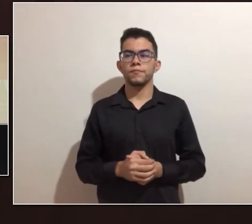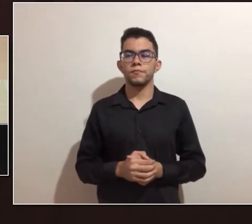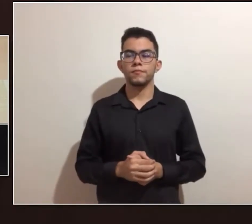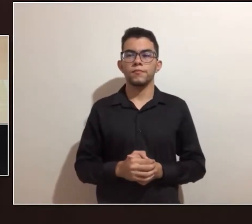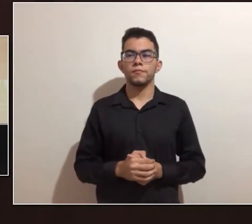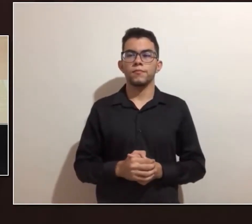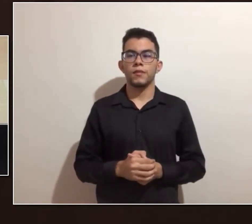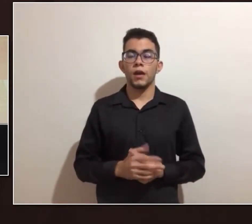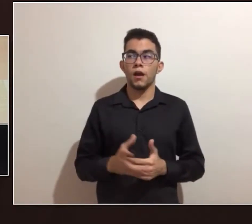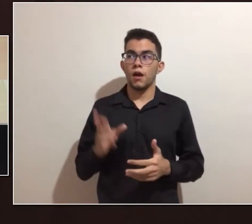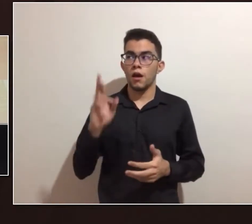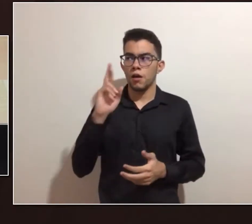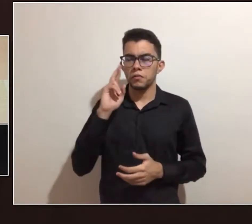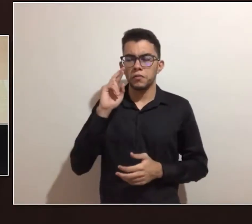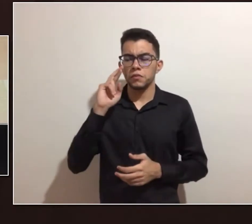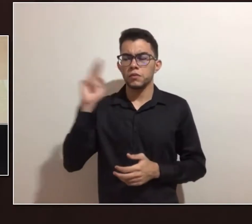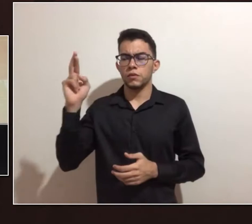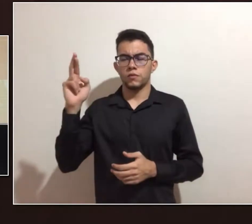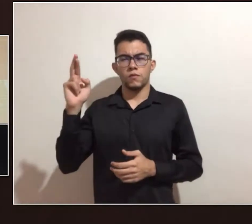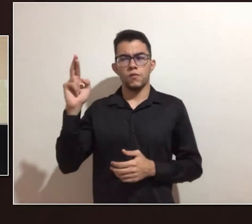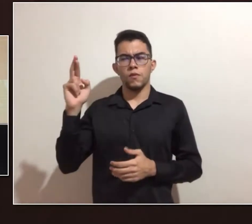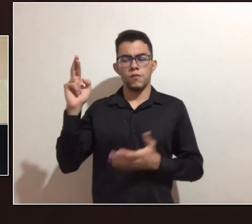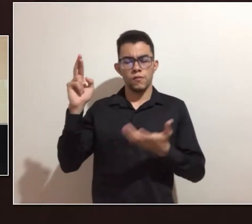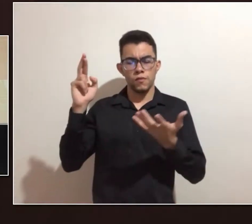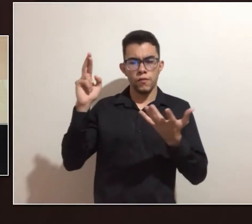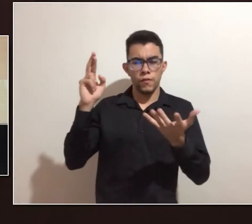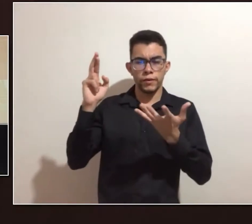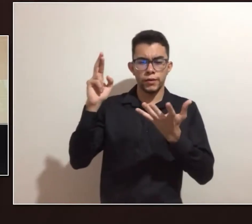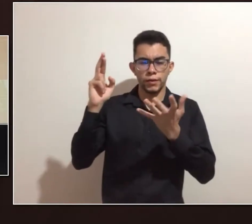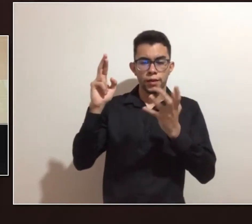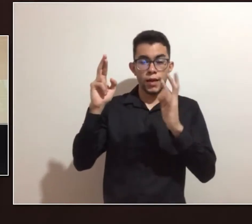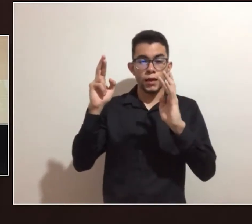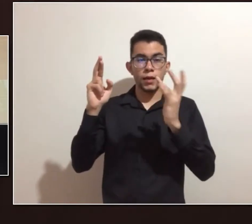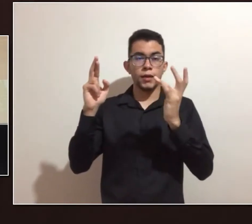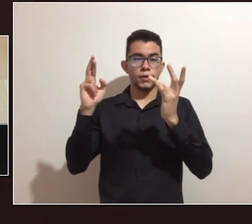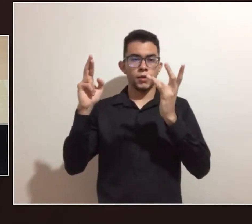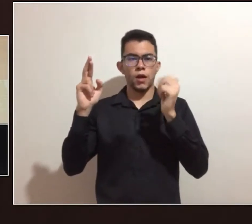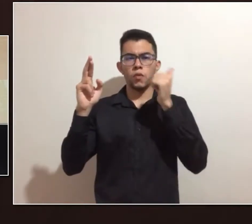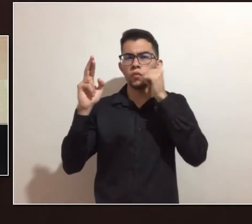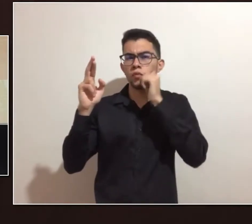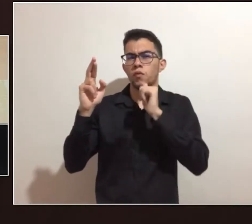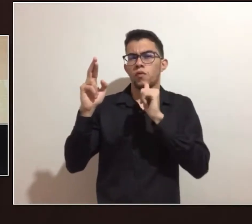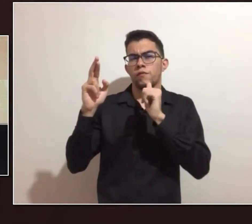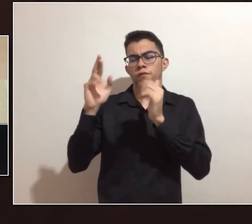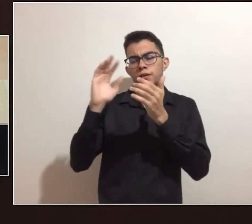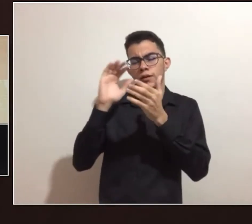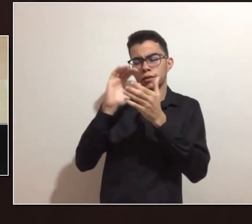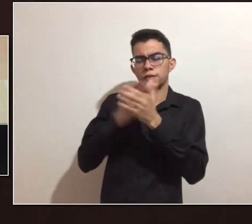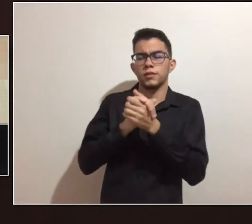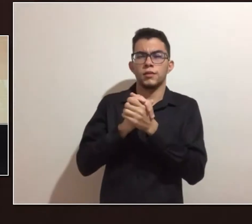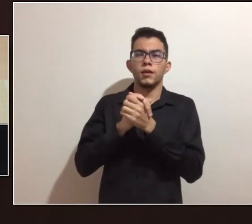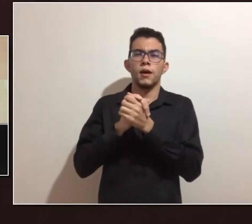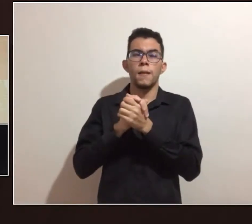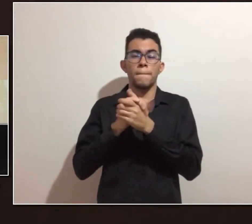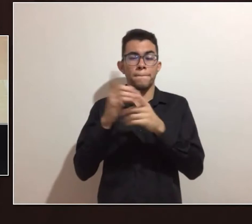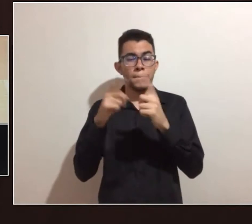noiva, né, simples, com tempo na vida da igreja. A igreja se